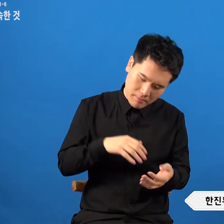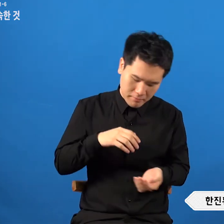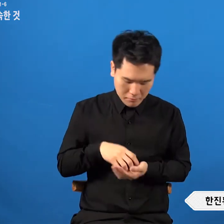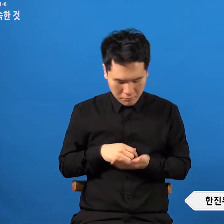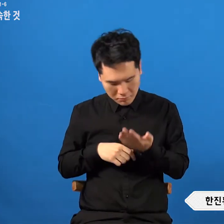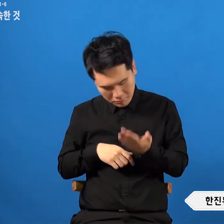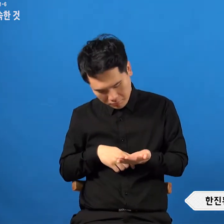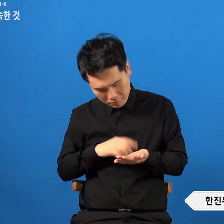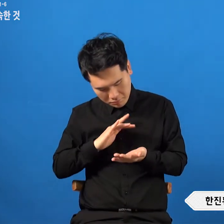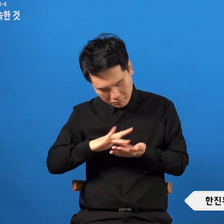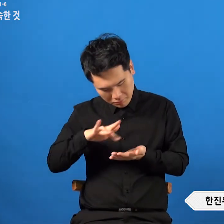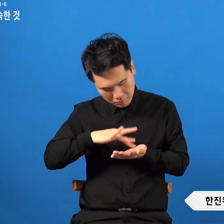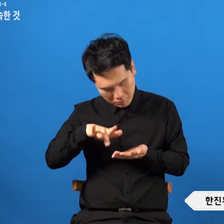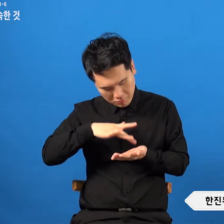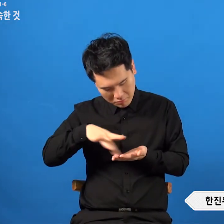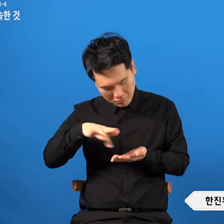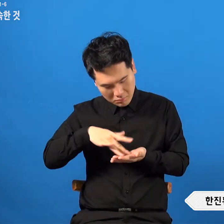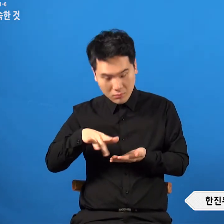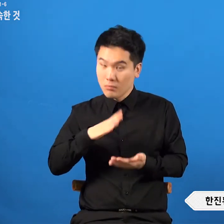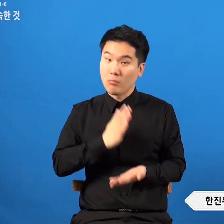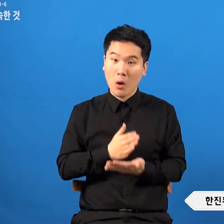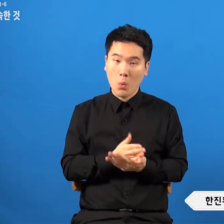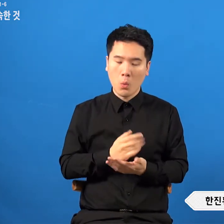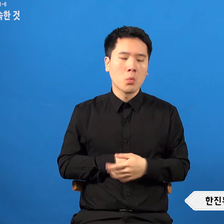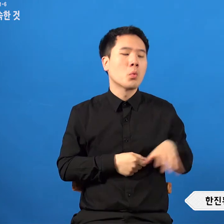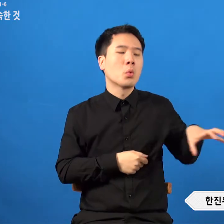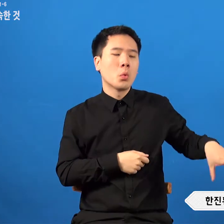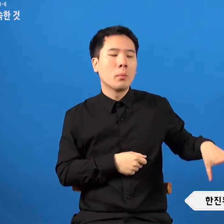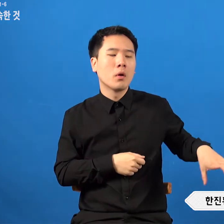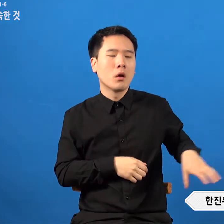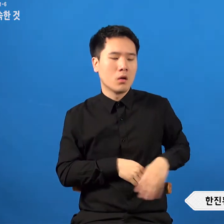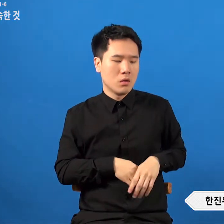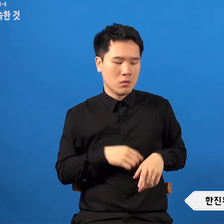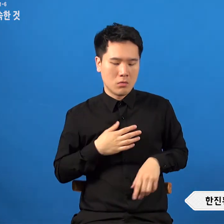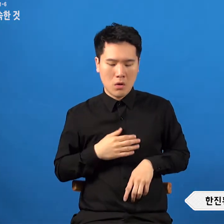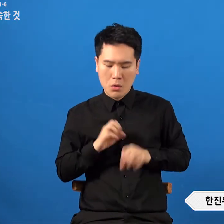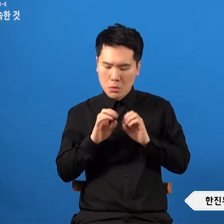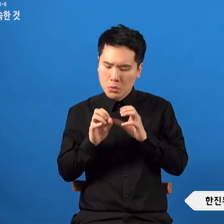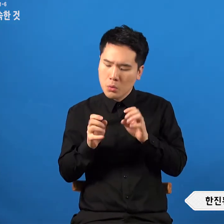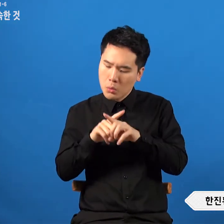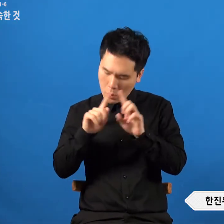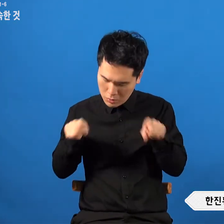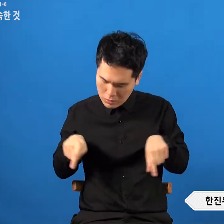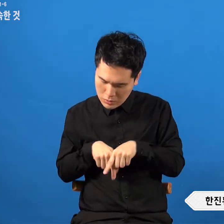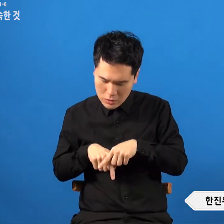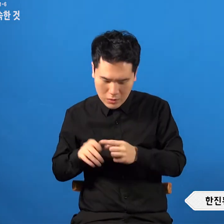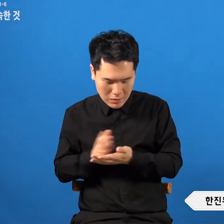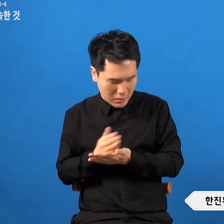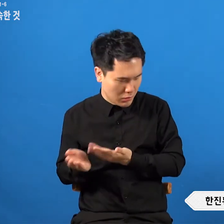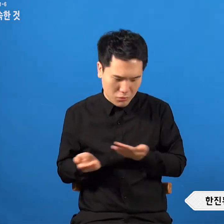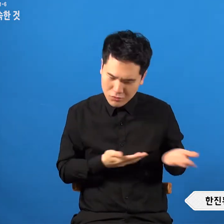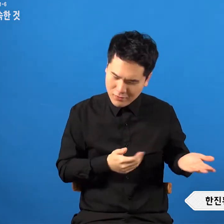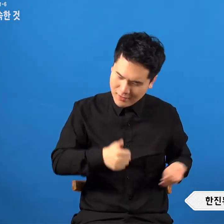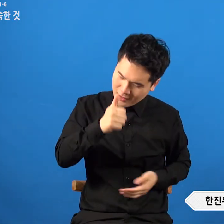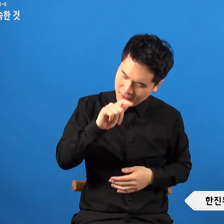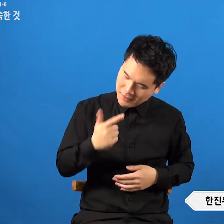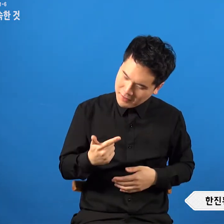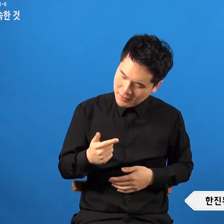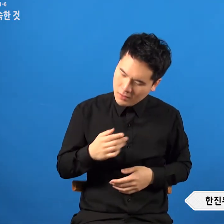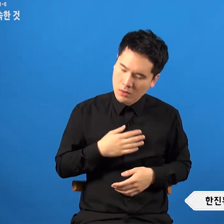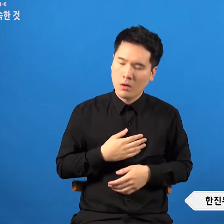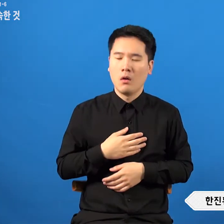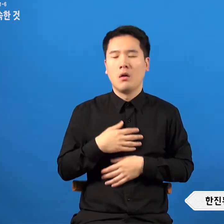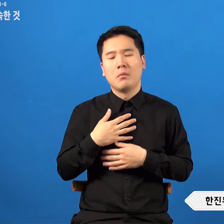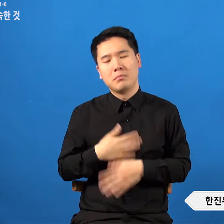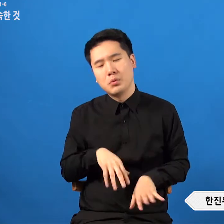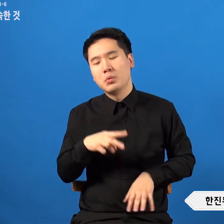지하철에서 핸드폰만 들여다보고 있지 말고 그 시간에 옆자리에 앉은 사람에게 전도지라도 한 장 나눠줘야 하지 않을까? 피곤하다고 그냥